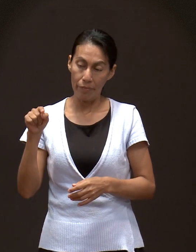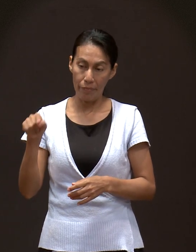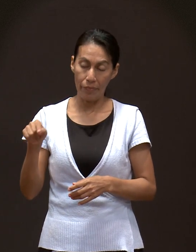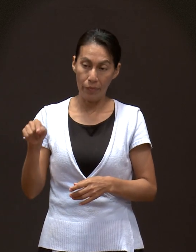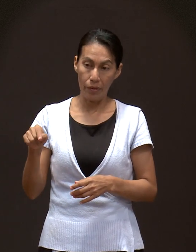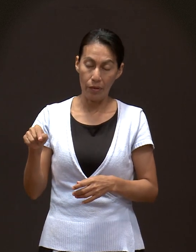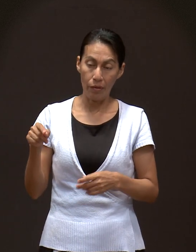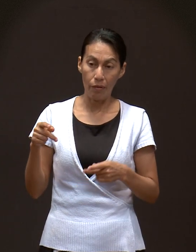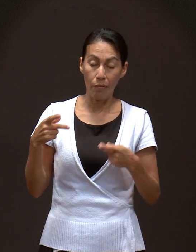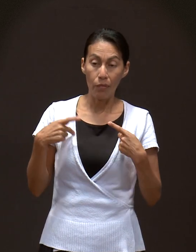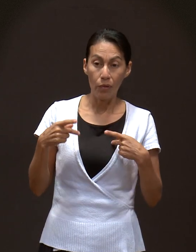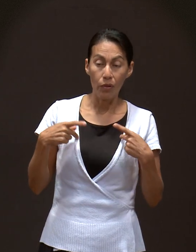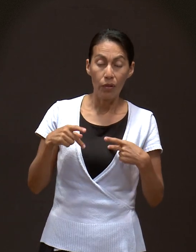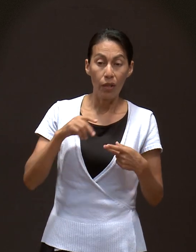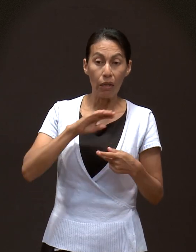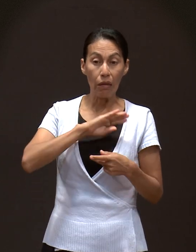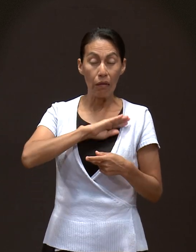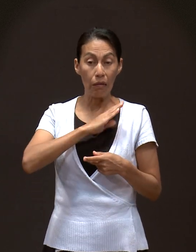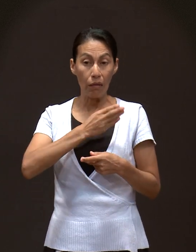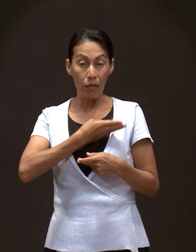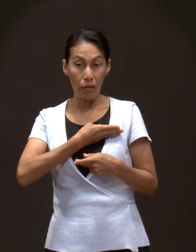menos hispano.